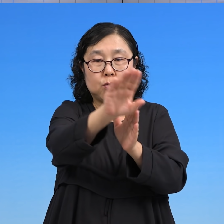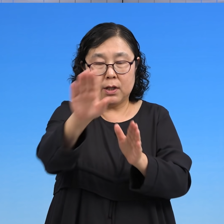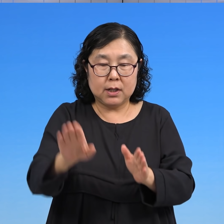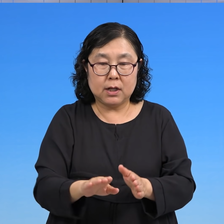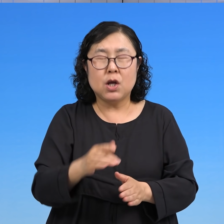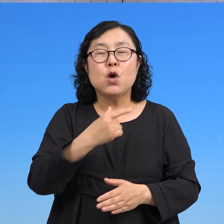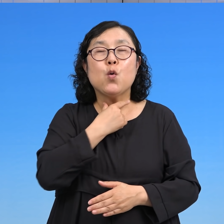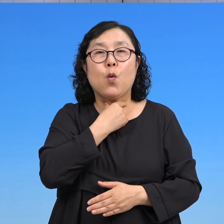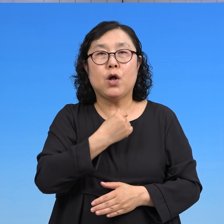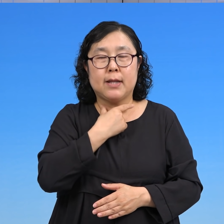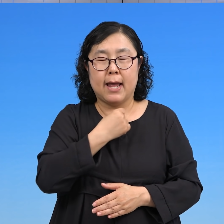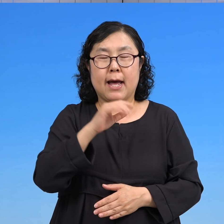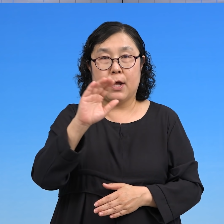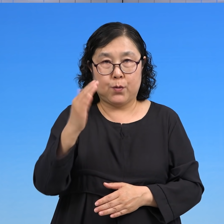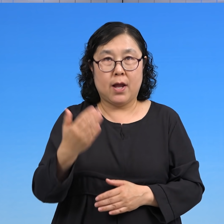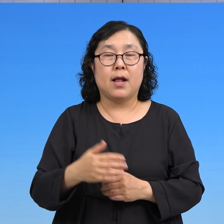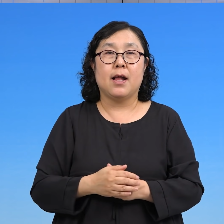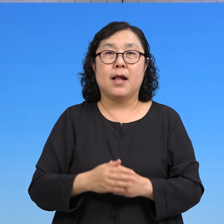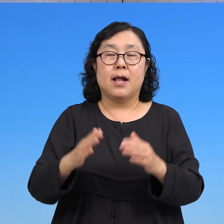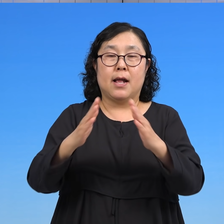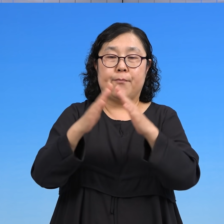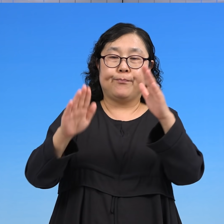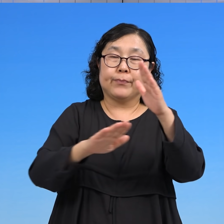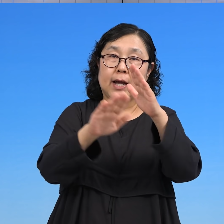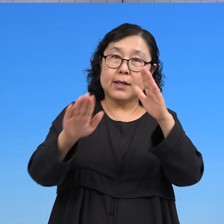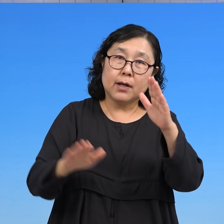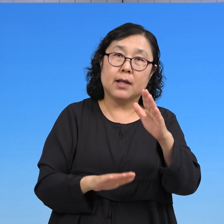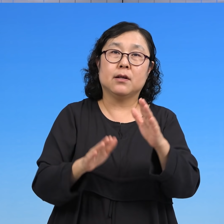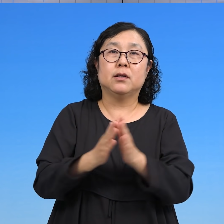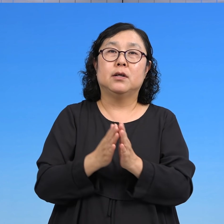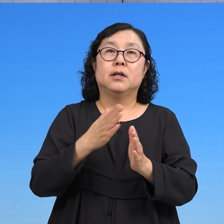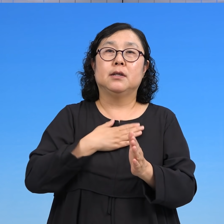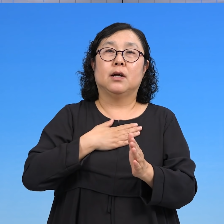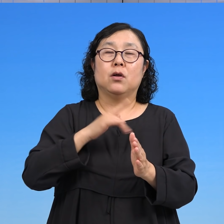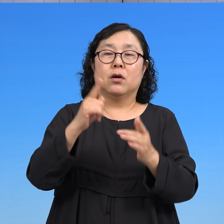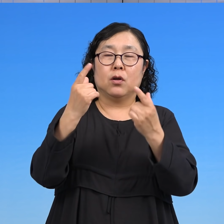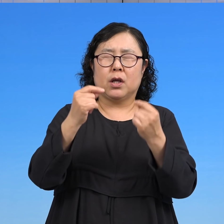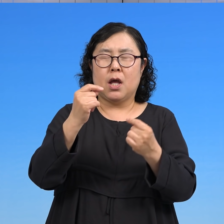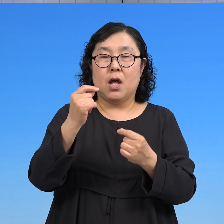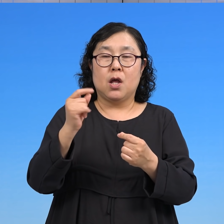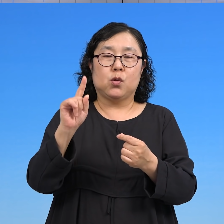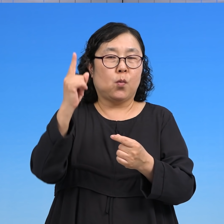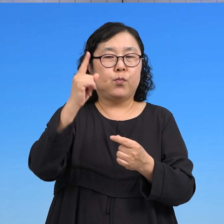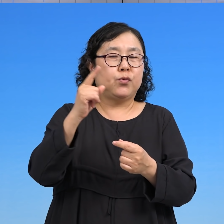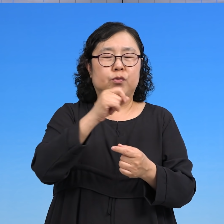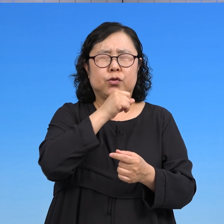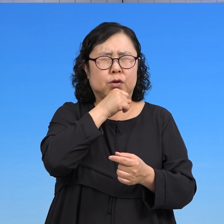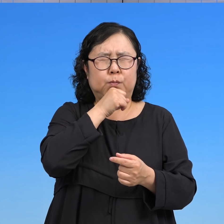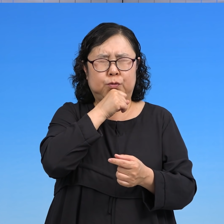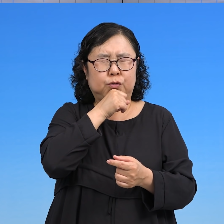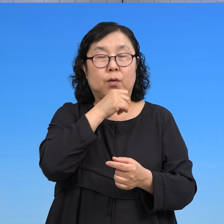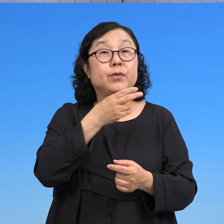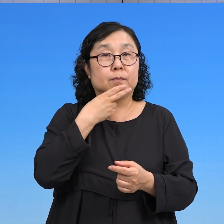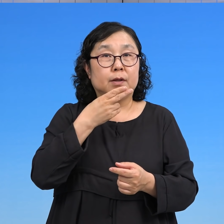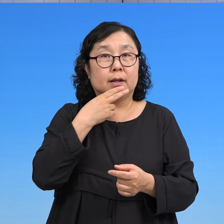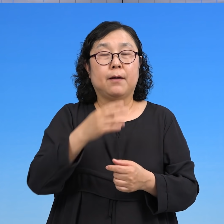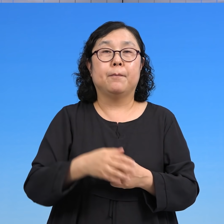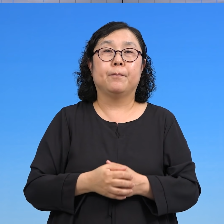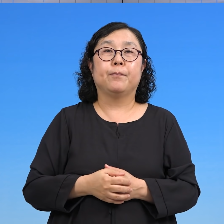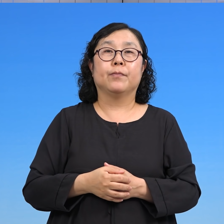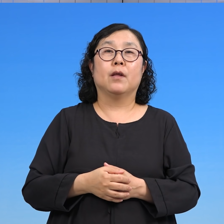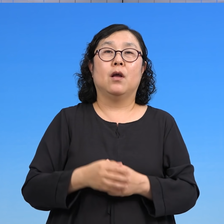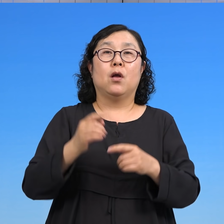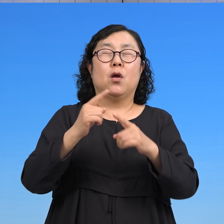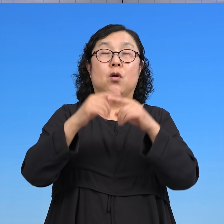저와 여러분이 추구해야 될, 저도 마찬가지예요. 가정에서는 저도 그렇게 높은 점수를 받을 아버지가 아니라는 걸 자책하는